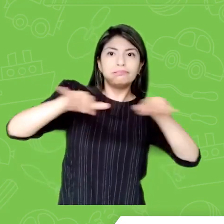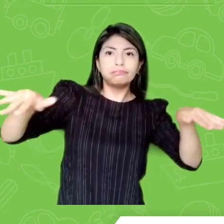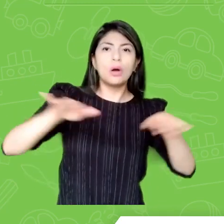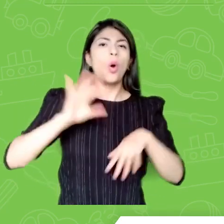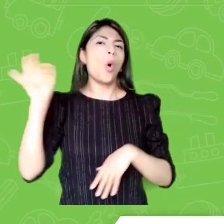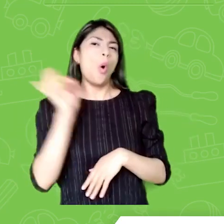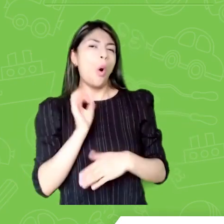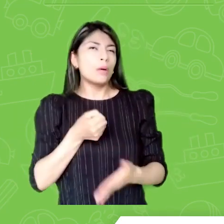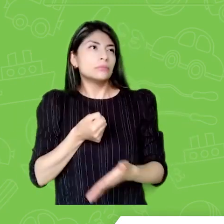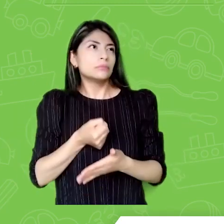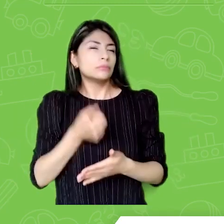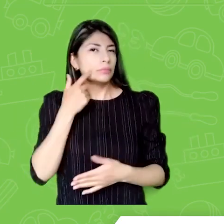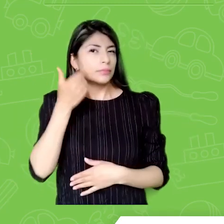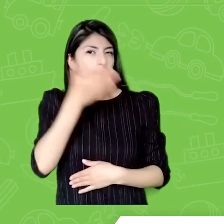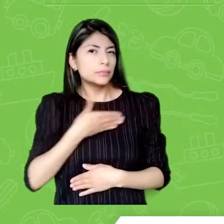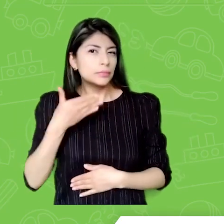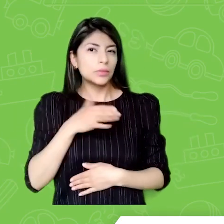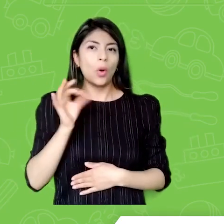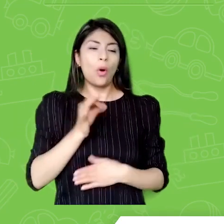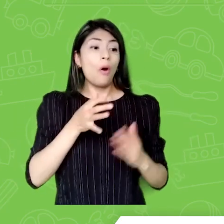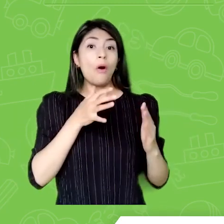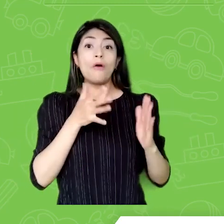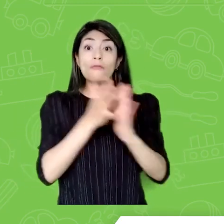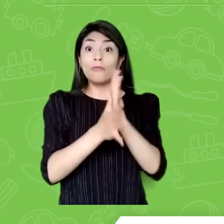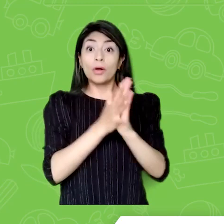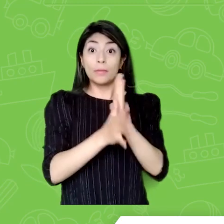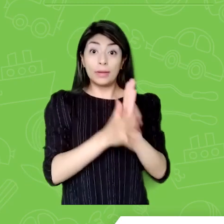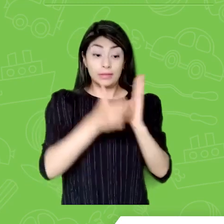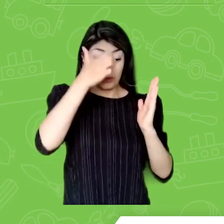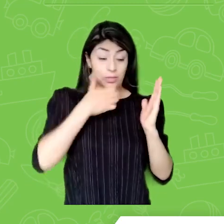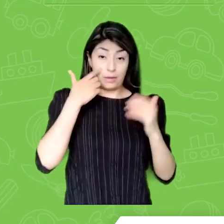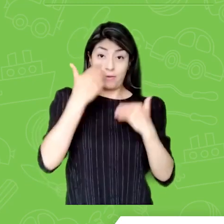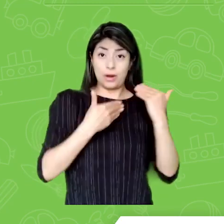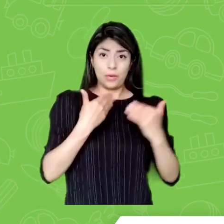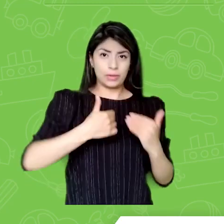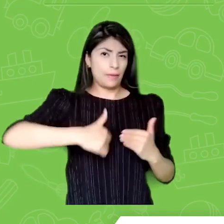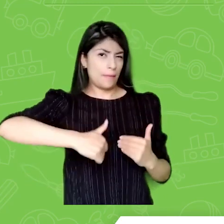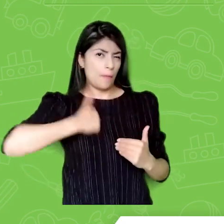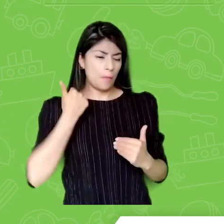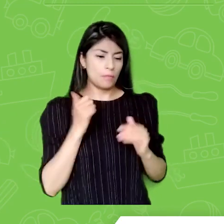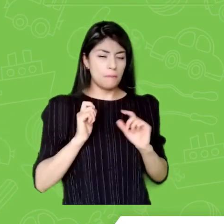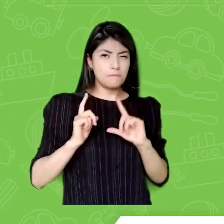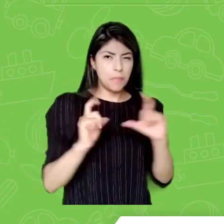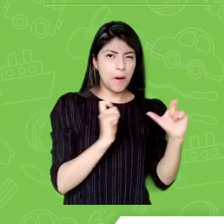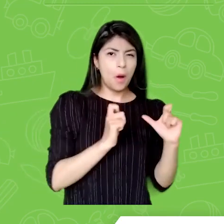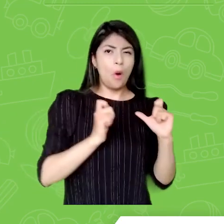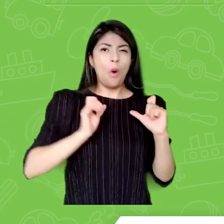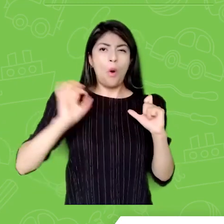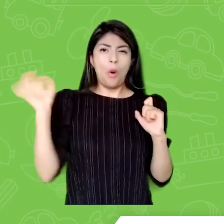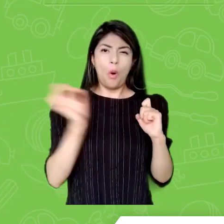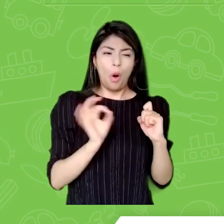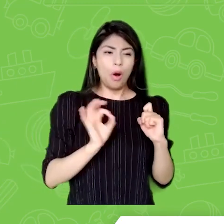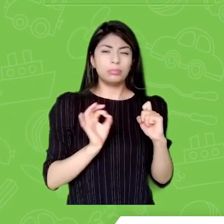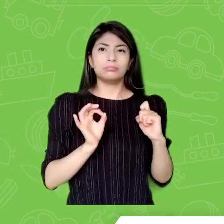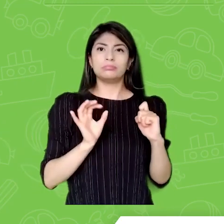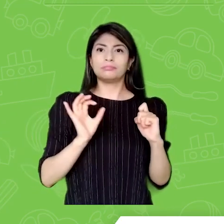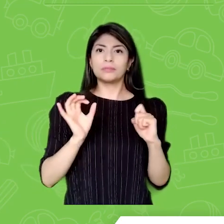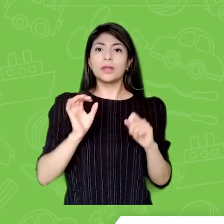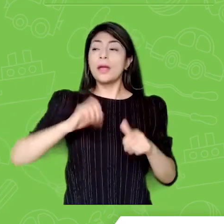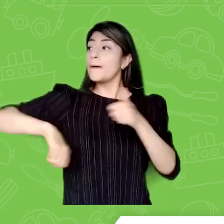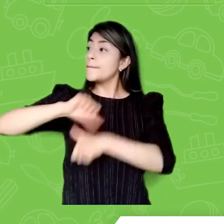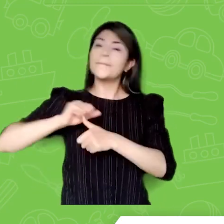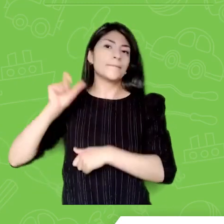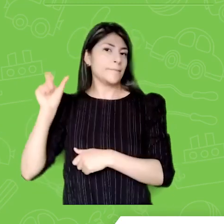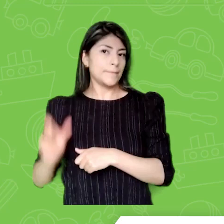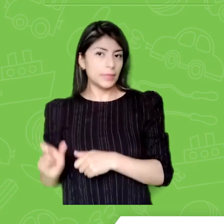copia, divulgación y o sustracción o intento de divulgación, y o sustracción de materiales de las pruebas previstas para este